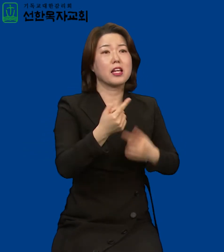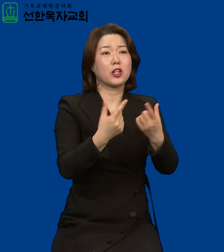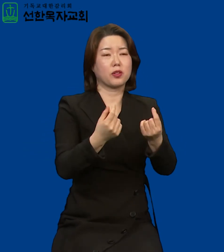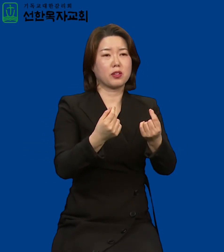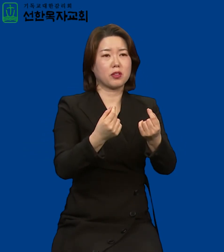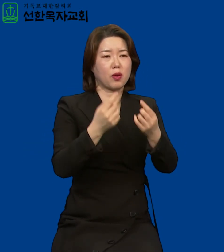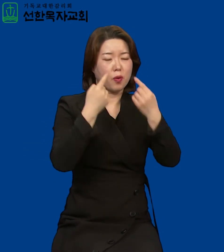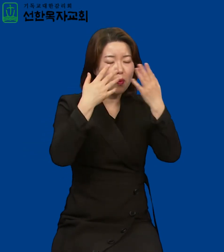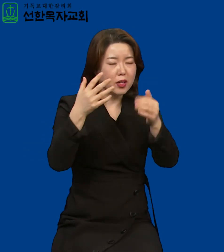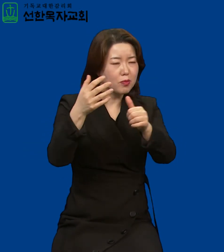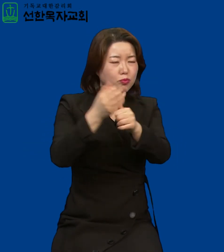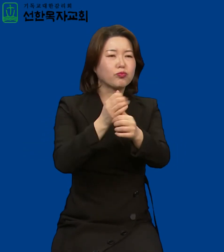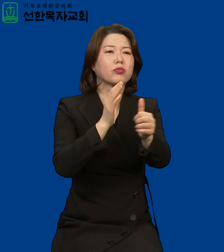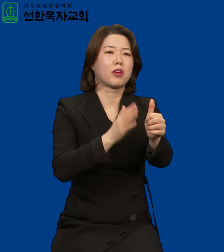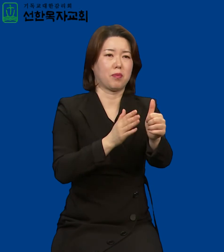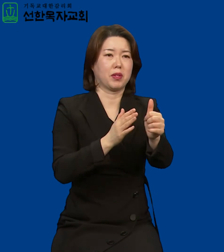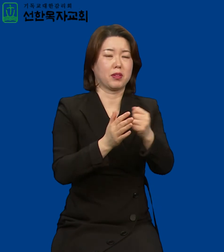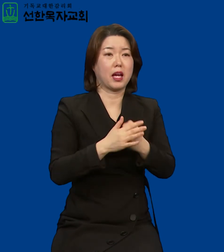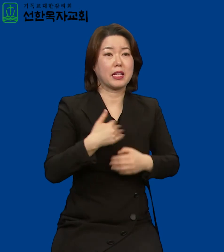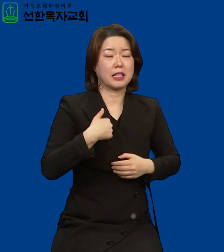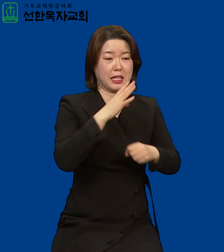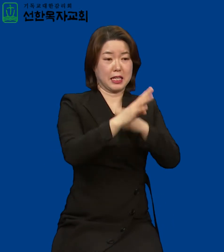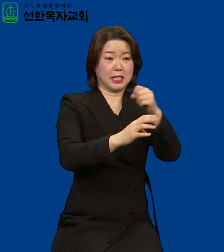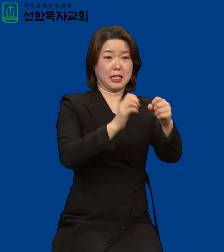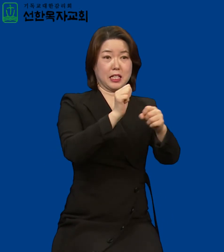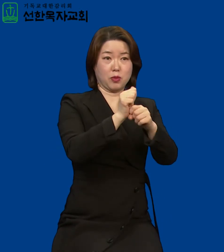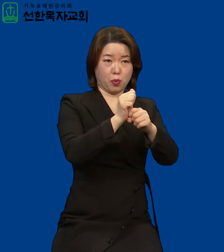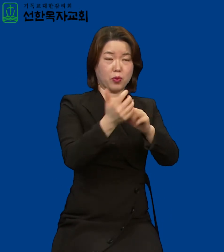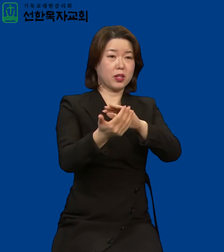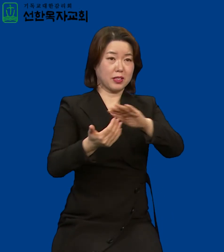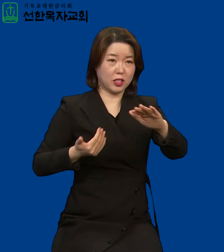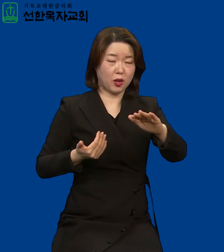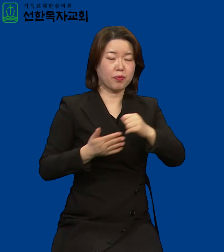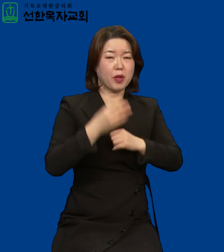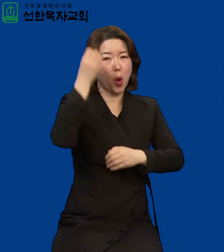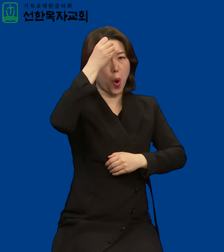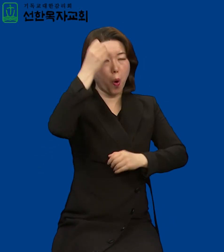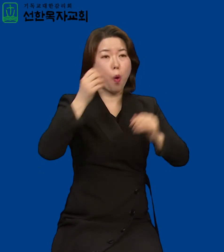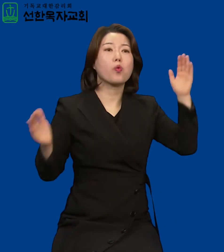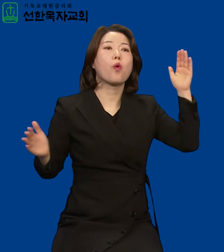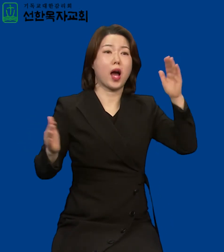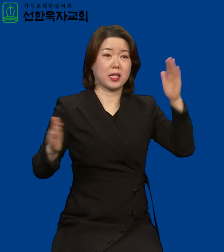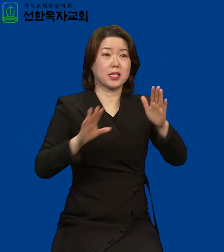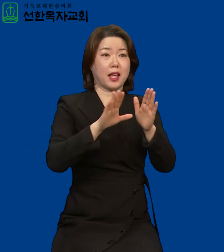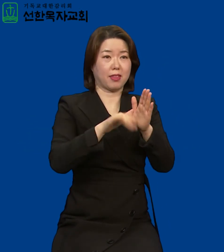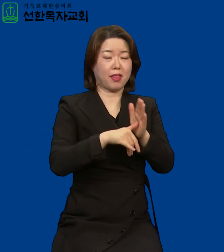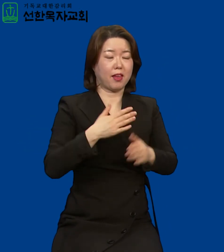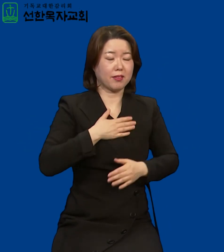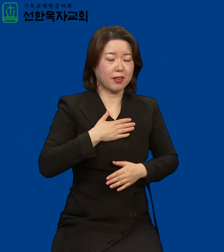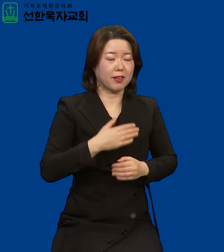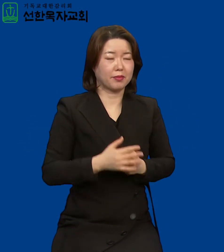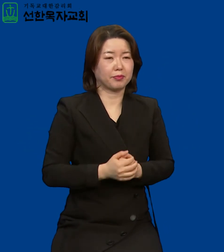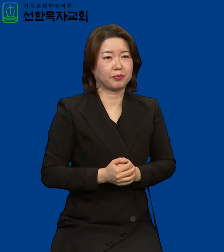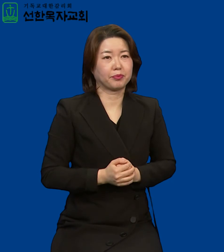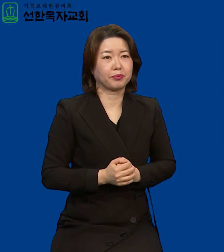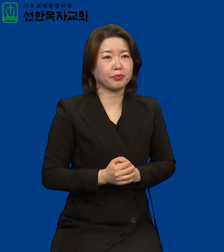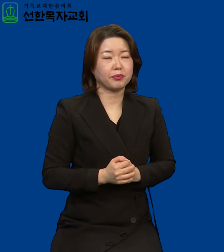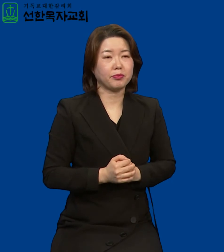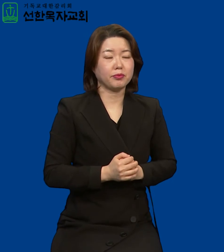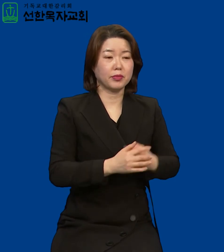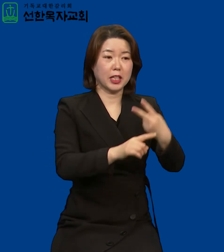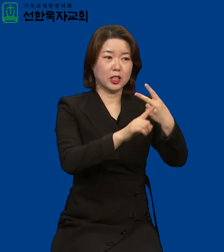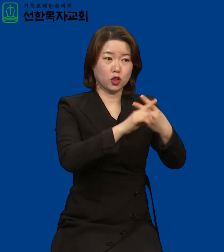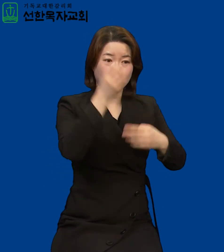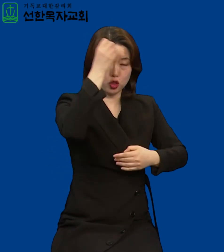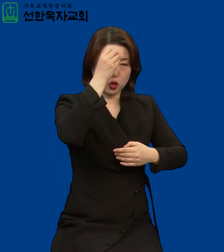붙잡아야 돼요. 저는 45년 전이에요. 고등학생 때입니다. 그때 중고등부